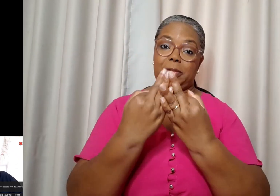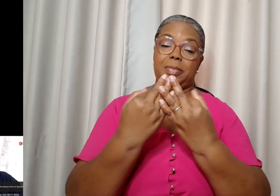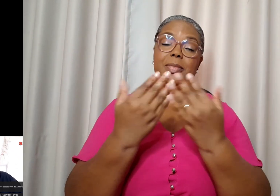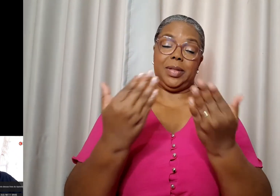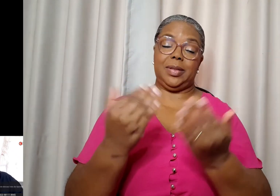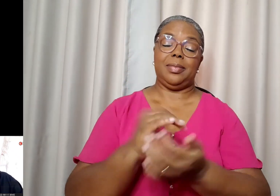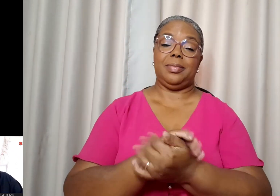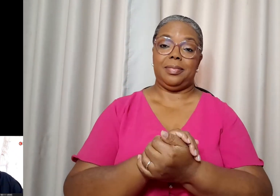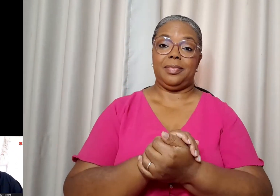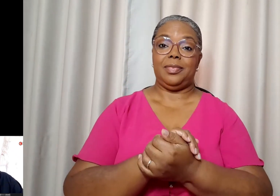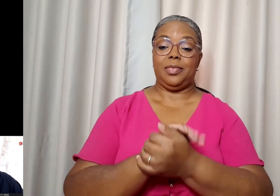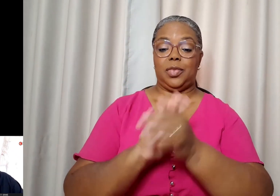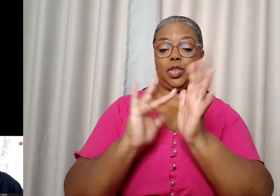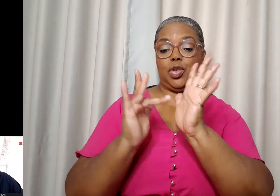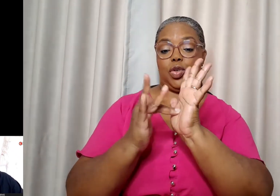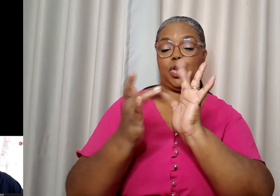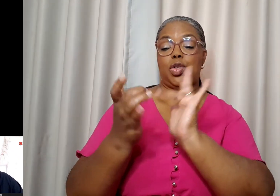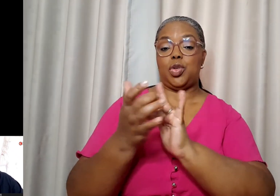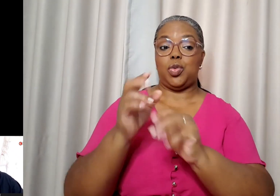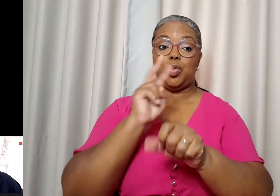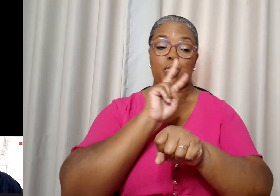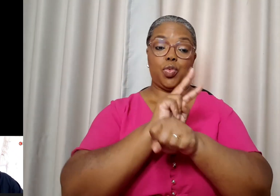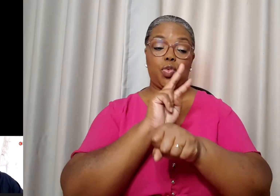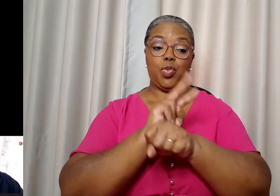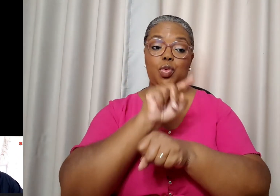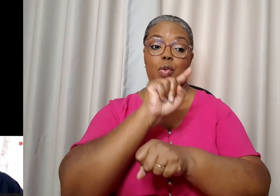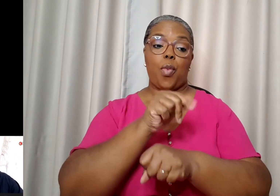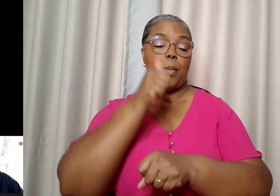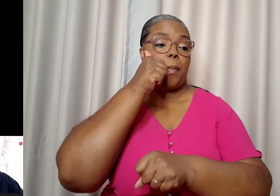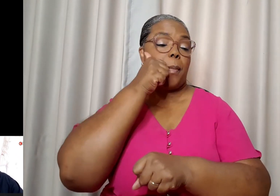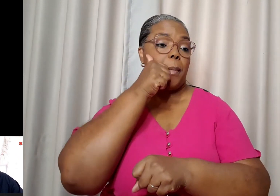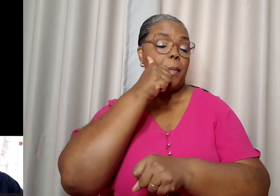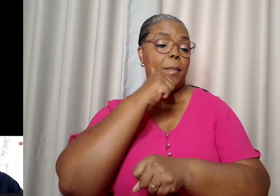da sobrevivência da sua mãe e dos seus irmãos.